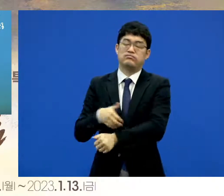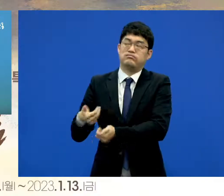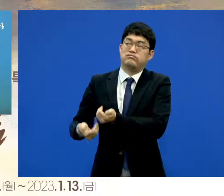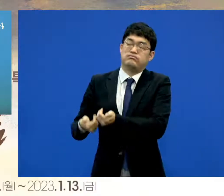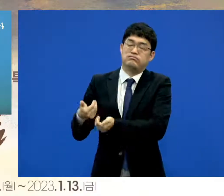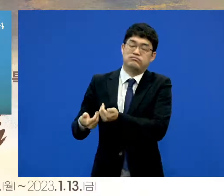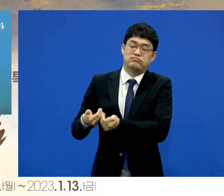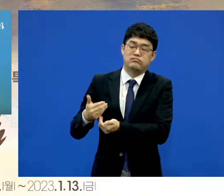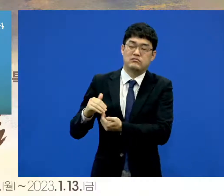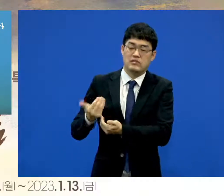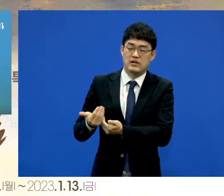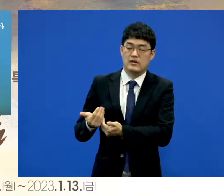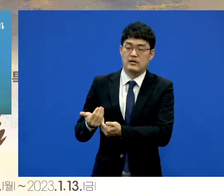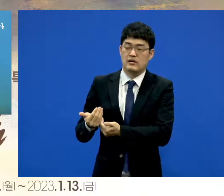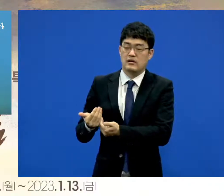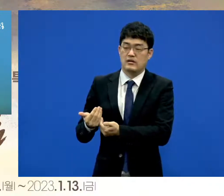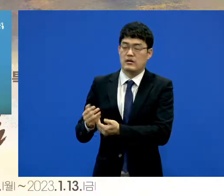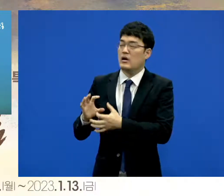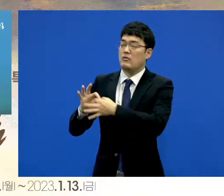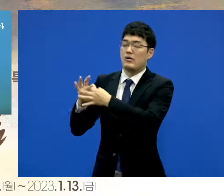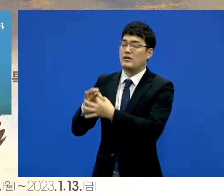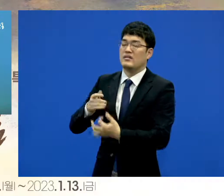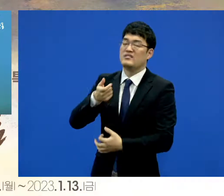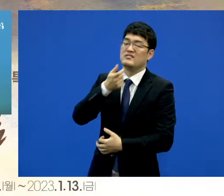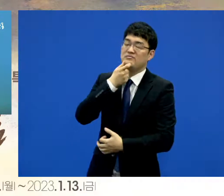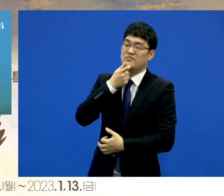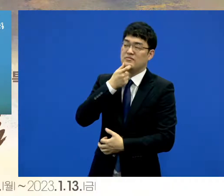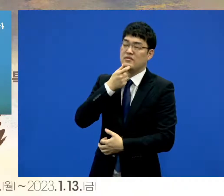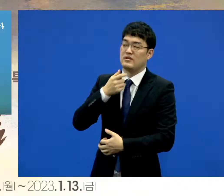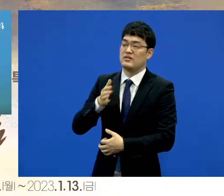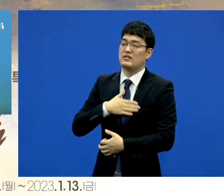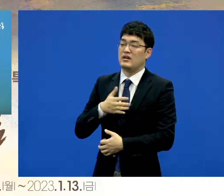막 용돈만 달라는 거예요. 이체해달라는 이체.